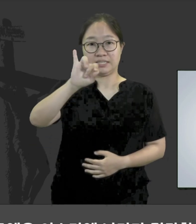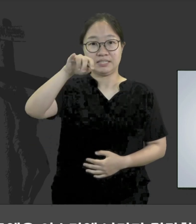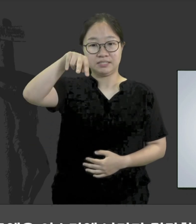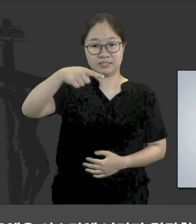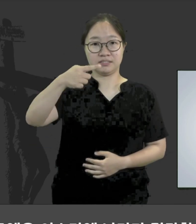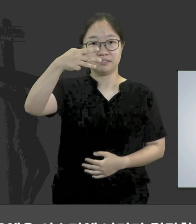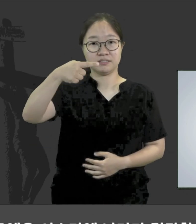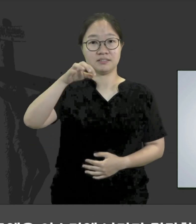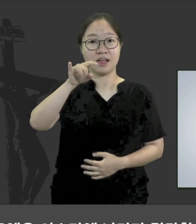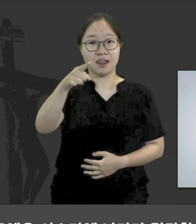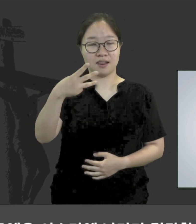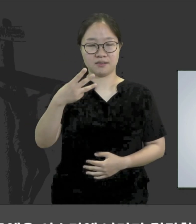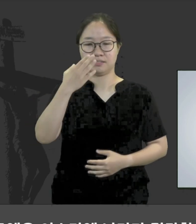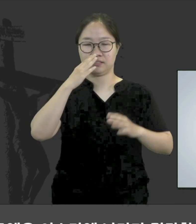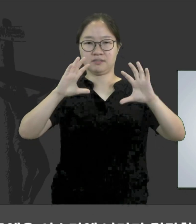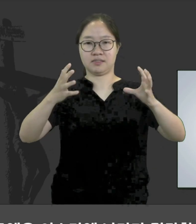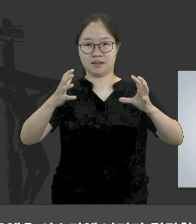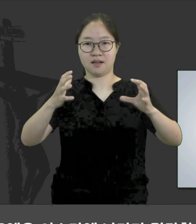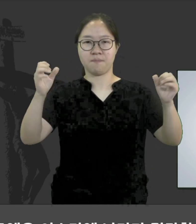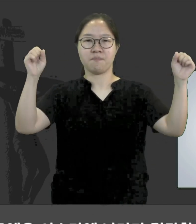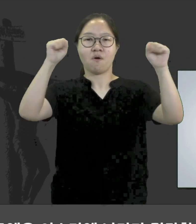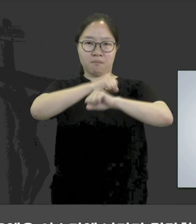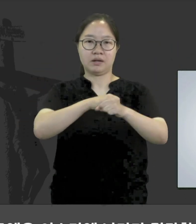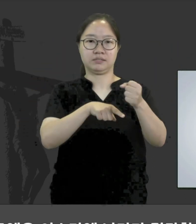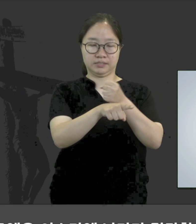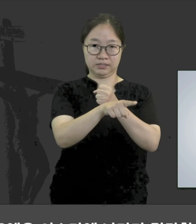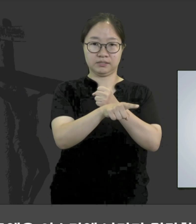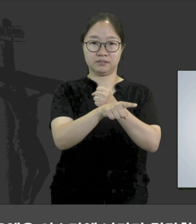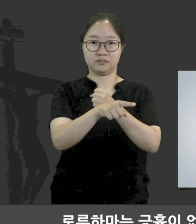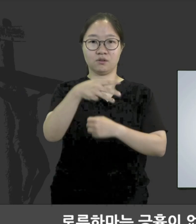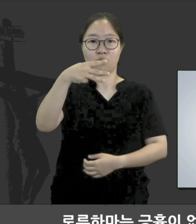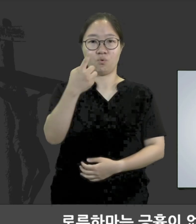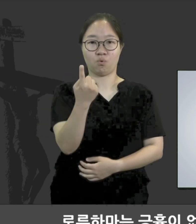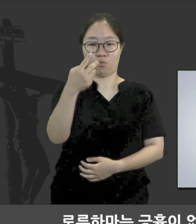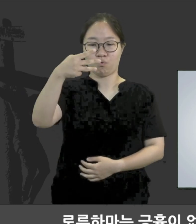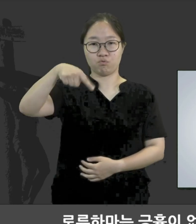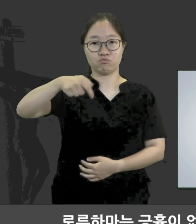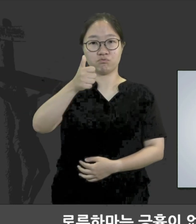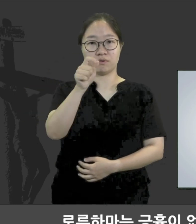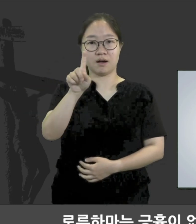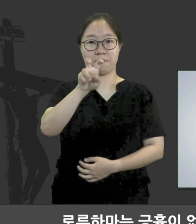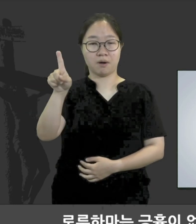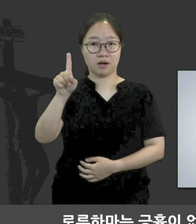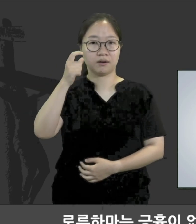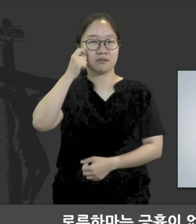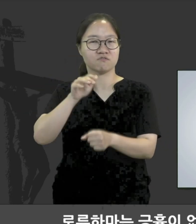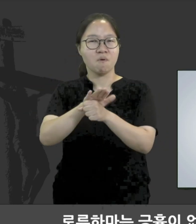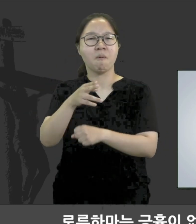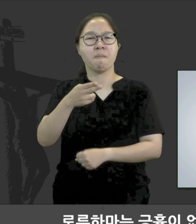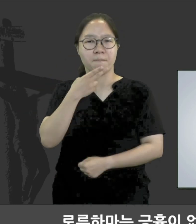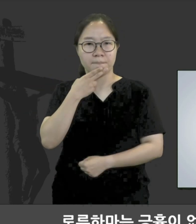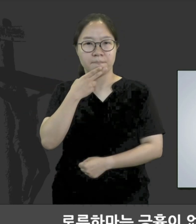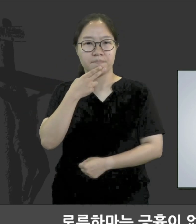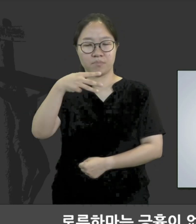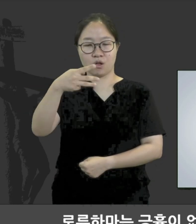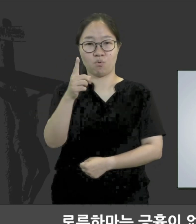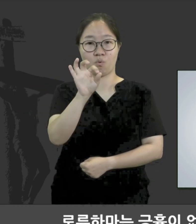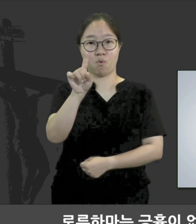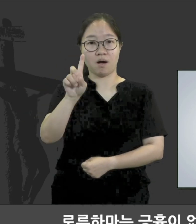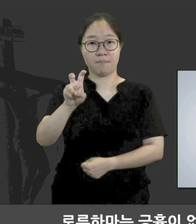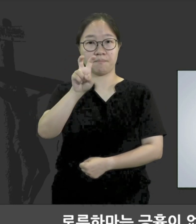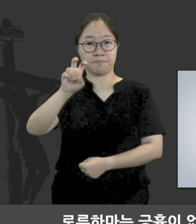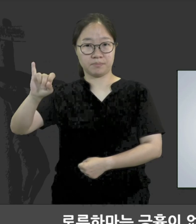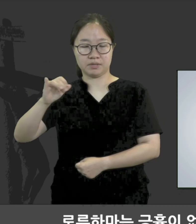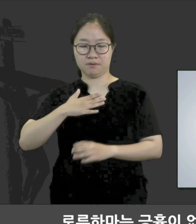이스르엘은 이스라엘 나라가 멸망할 것이라는 의미이고 로루하마는 긍휼이 없다, 로암미는